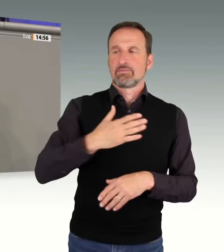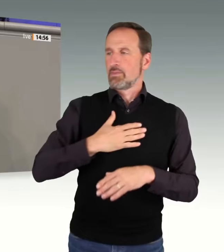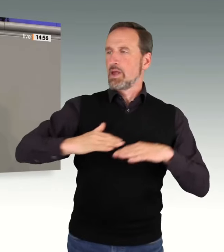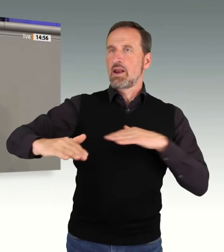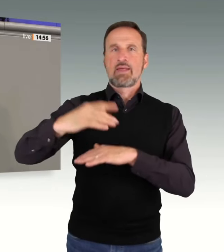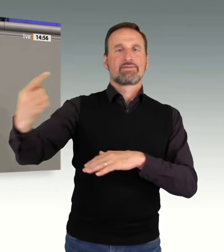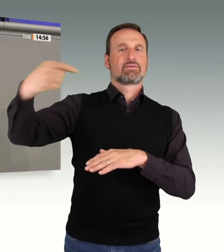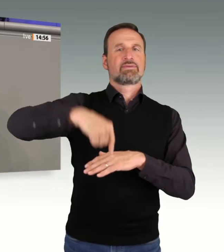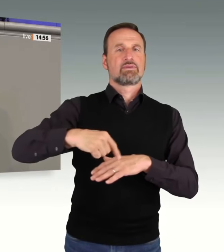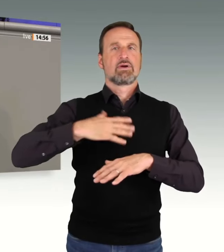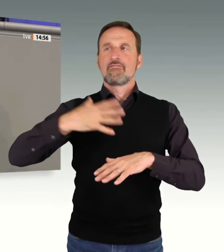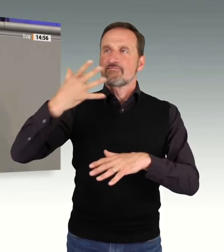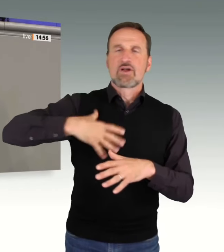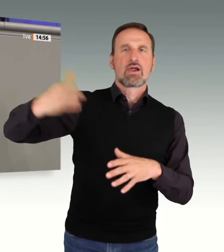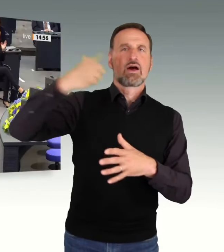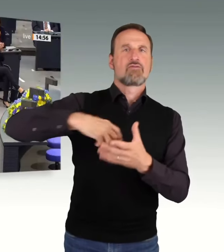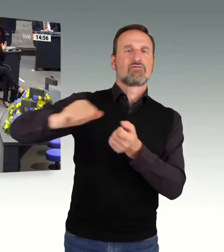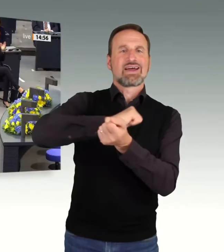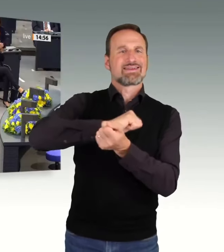ihnen das Land wegnimmt.